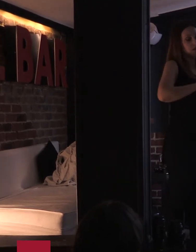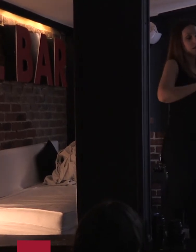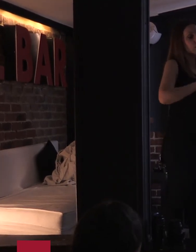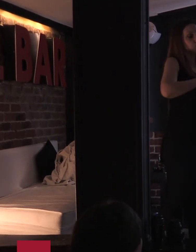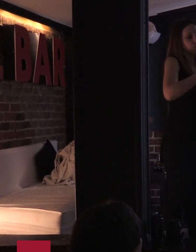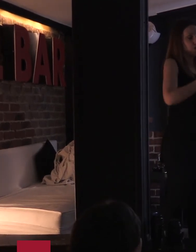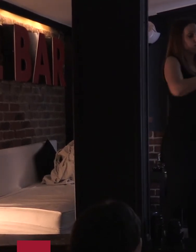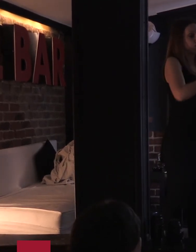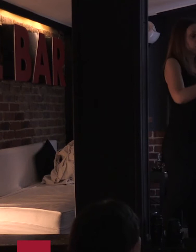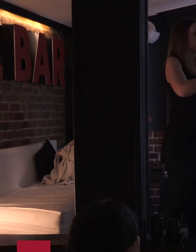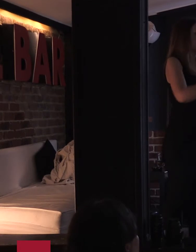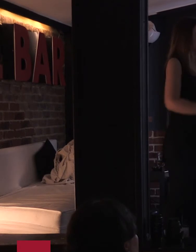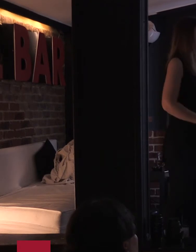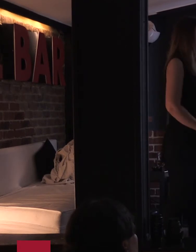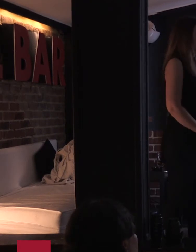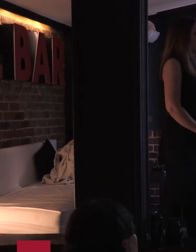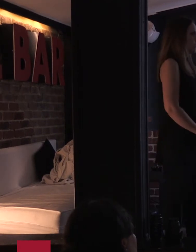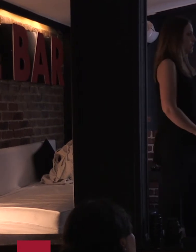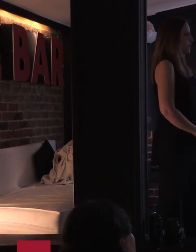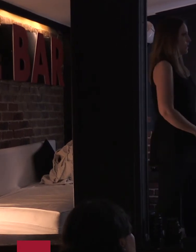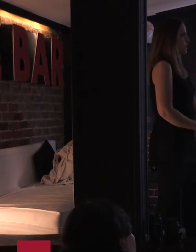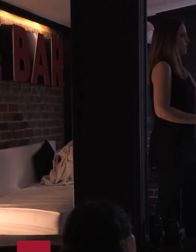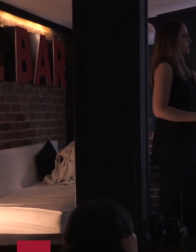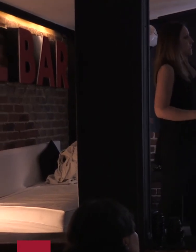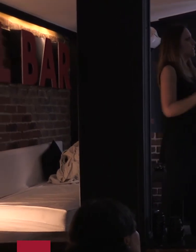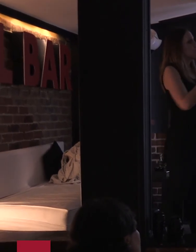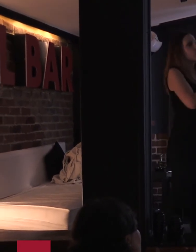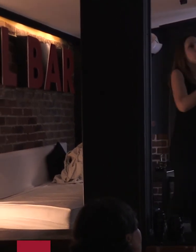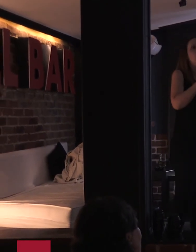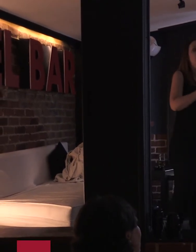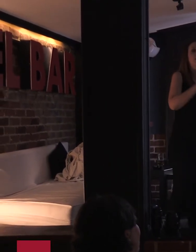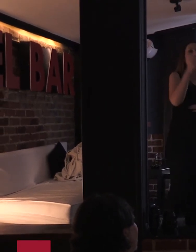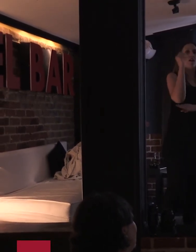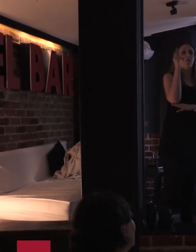Sí. ¿Qué vas a hacer el viernes por la tarde sobre las